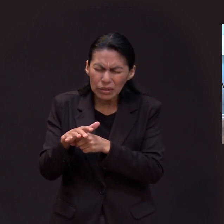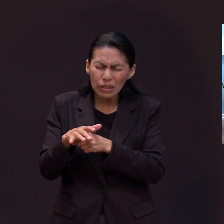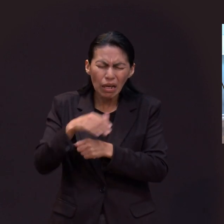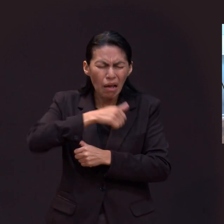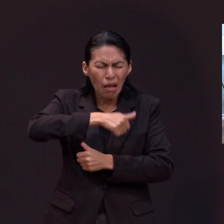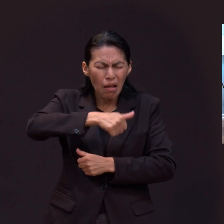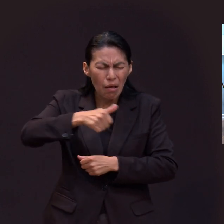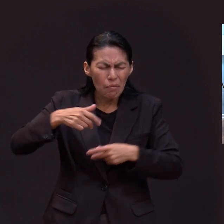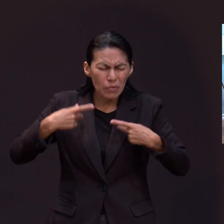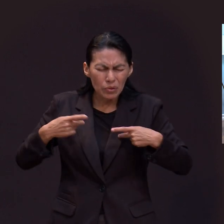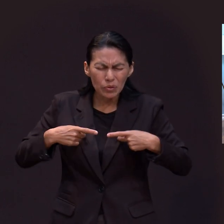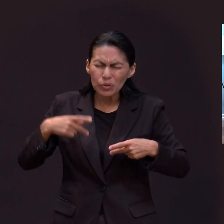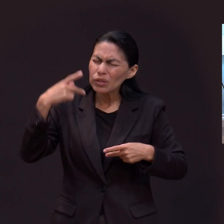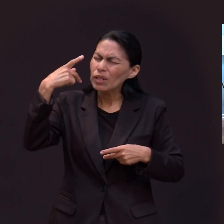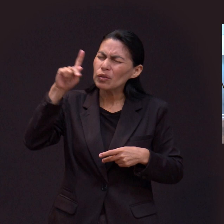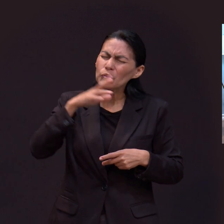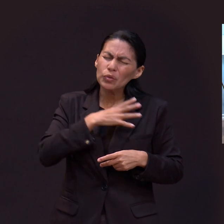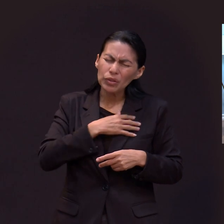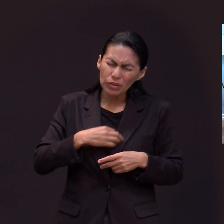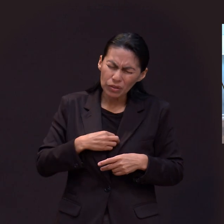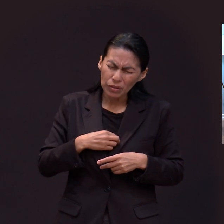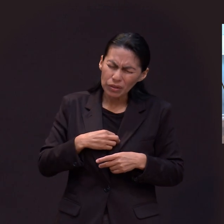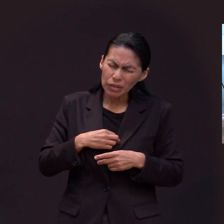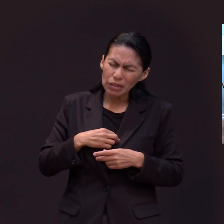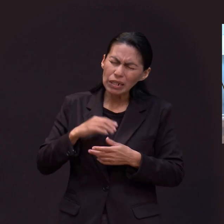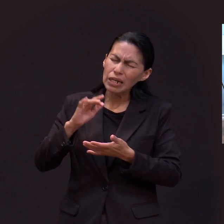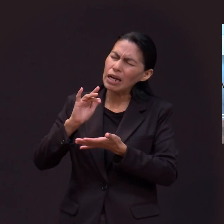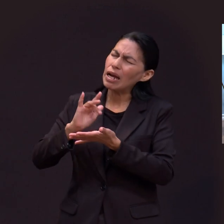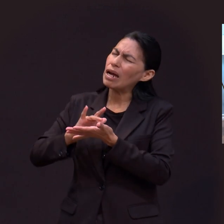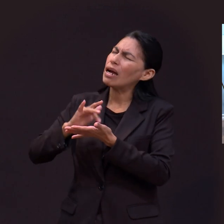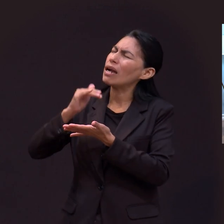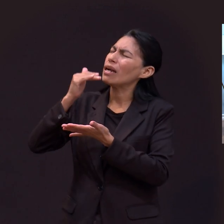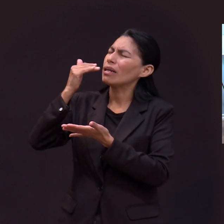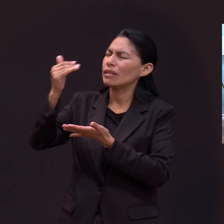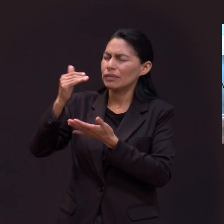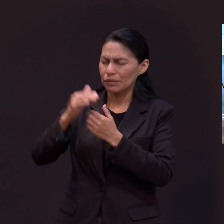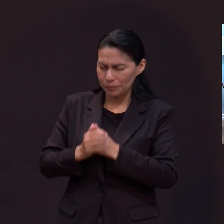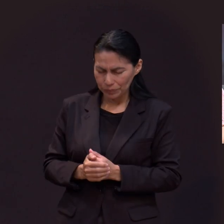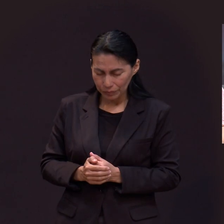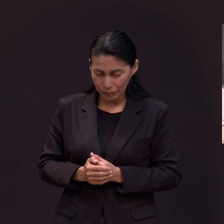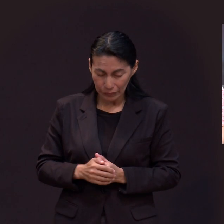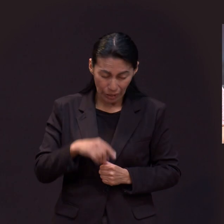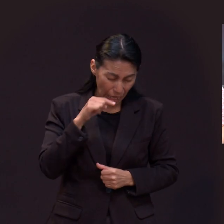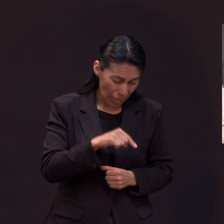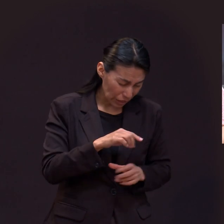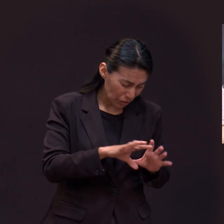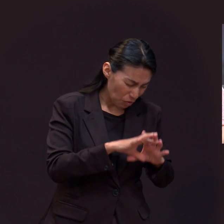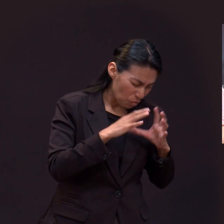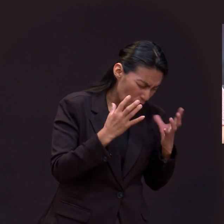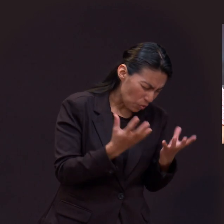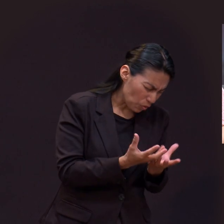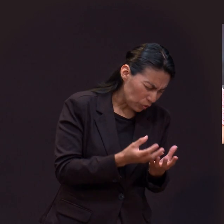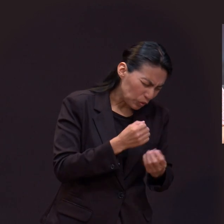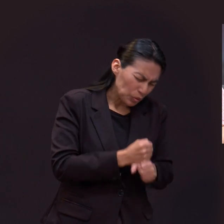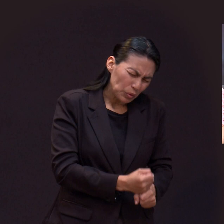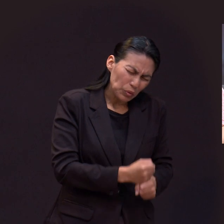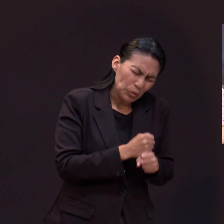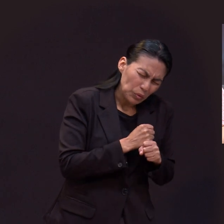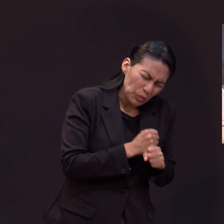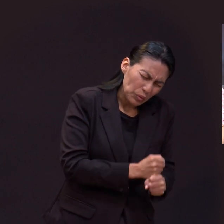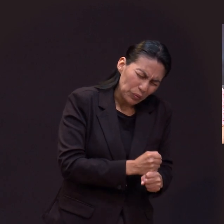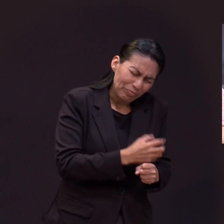tuyo sabemos señor que en este mundo tenemos dolor tenemos aflicciones